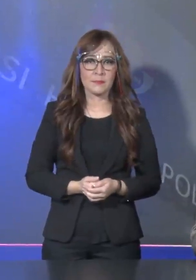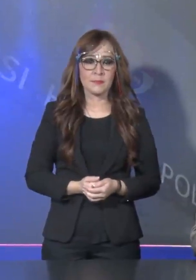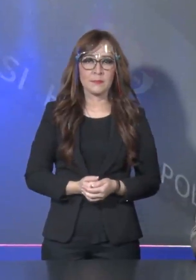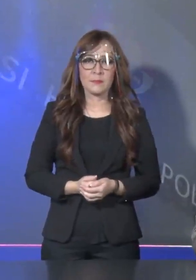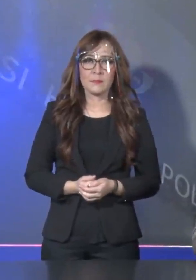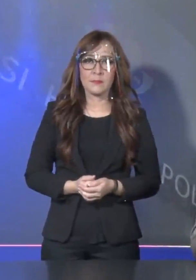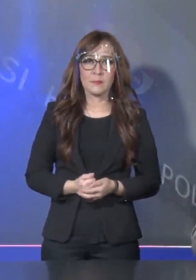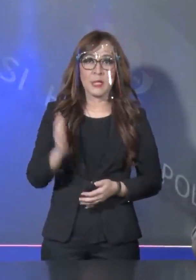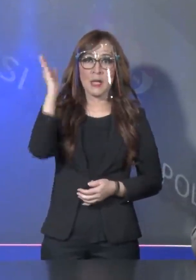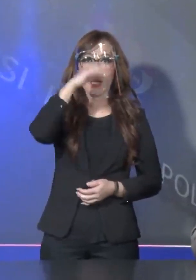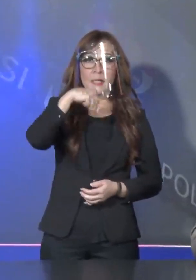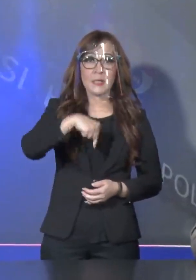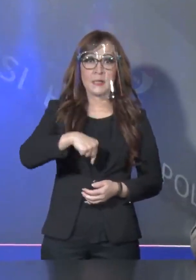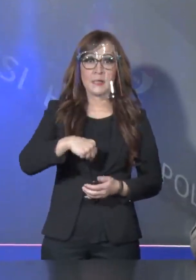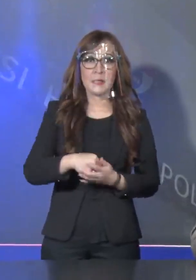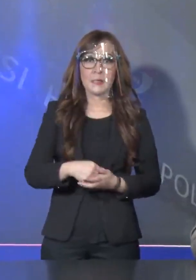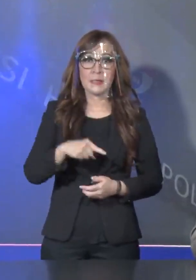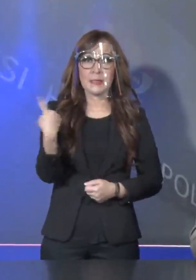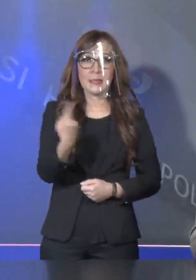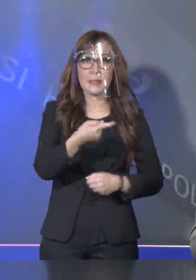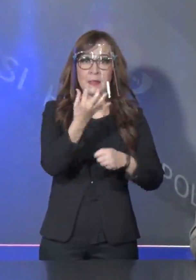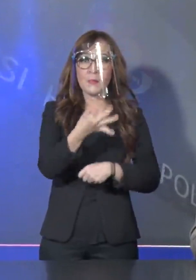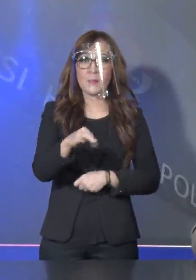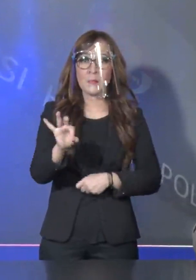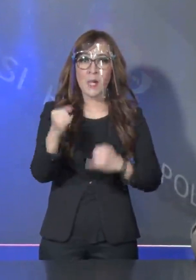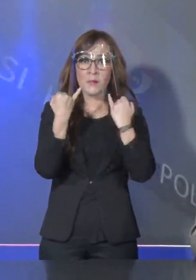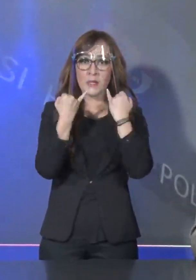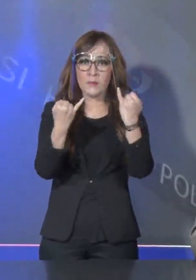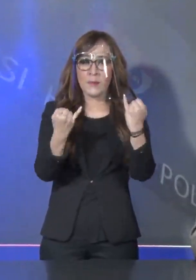siang hari ini kita mengupdate beberapa informasi.